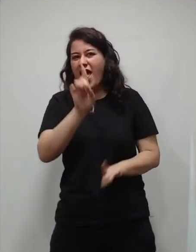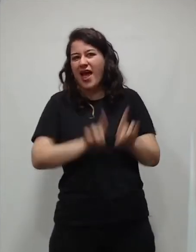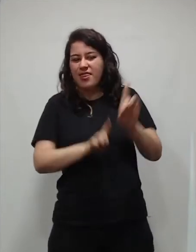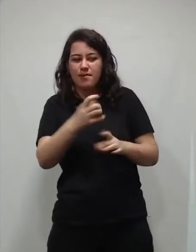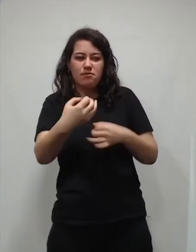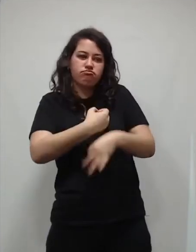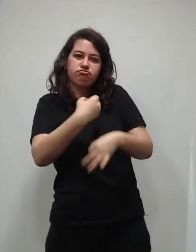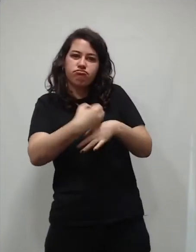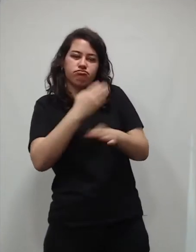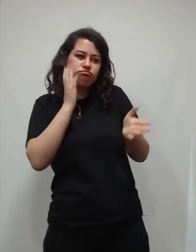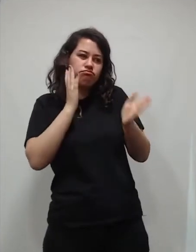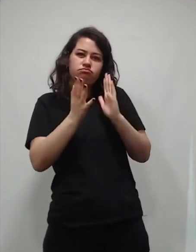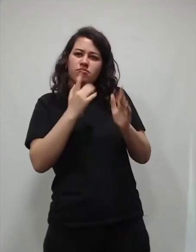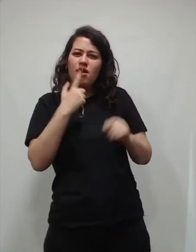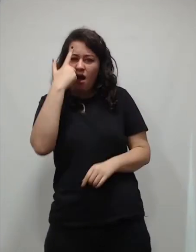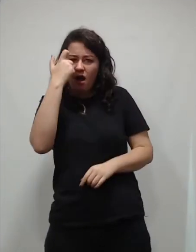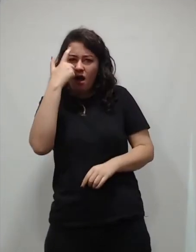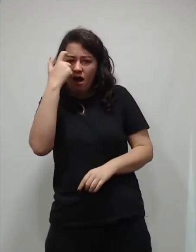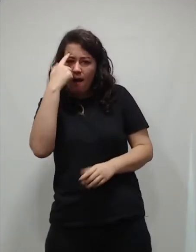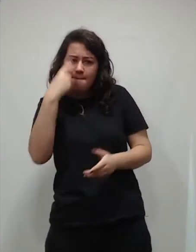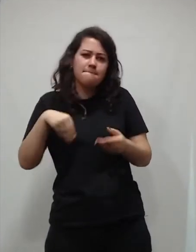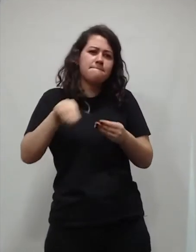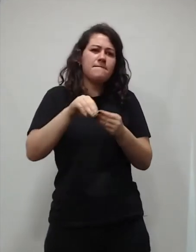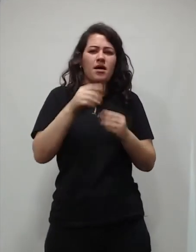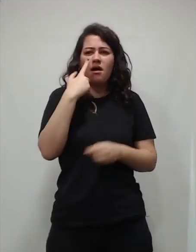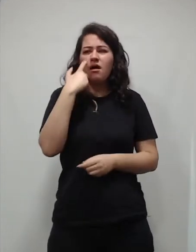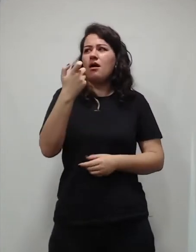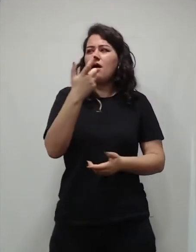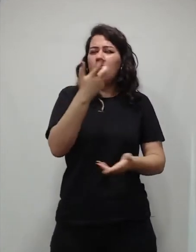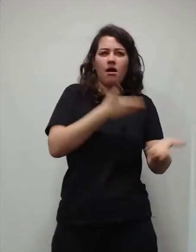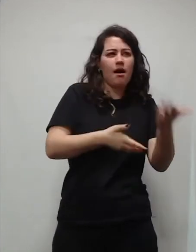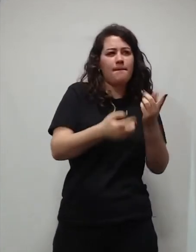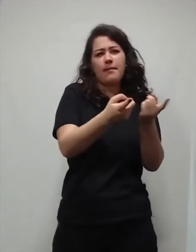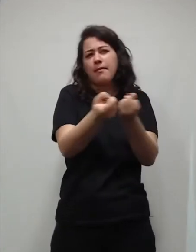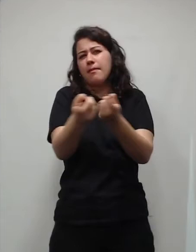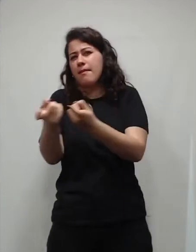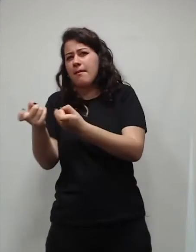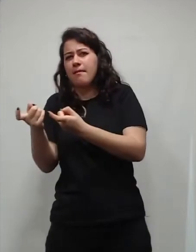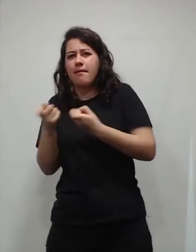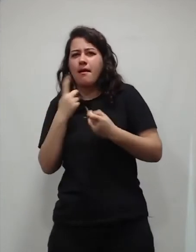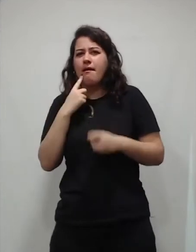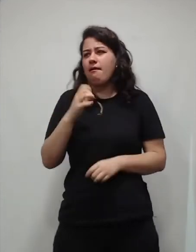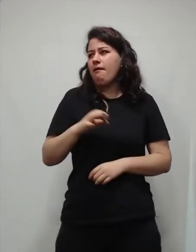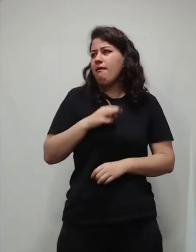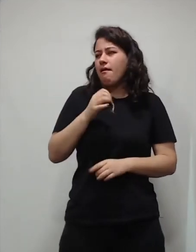académica y de lo que he ido compartiendo la experiencia vivida